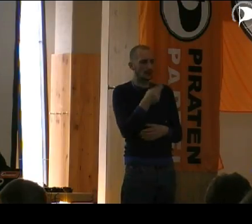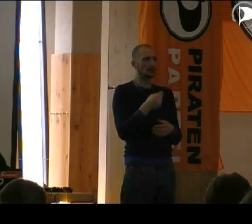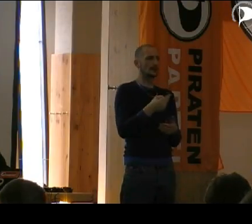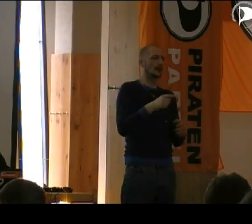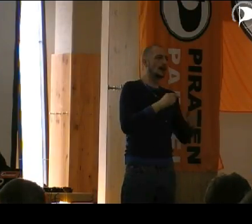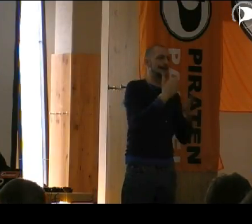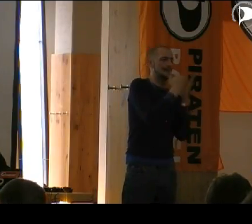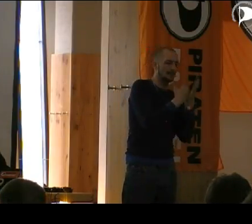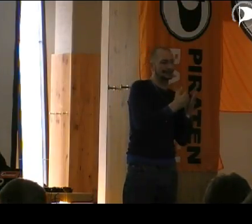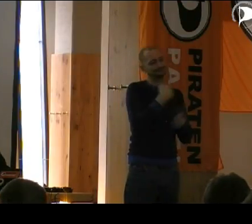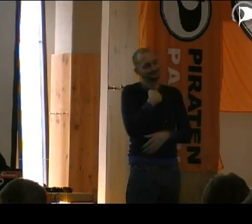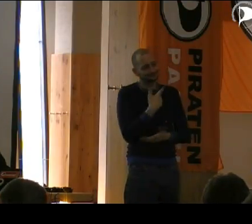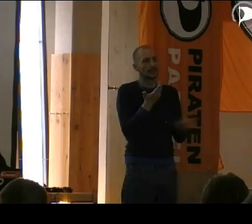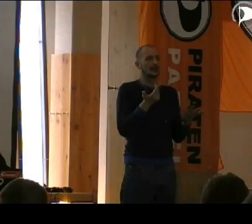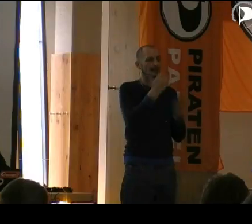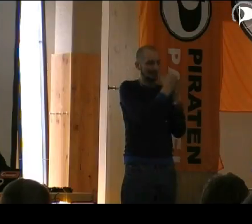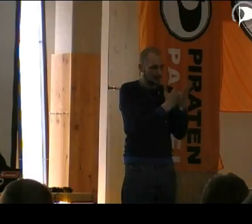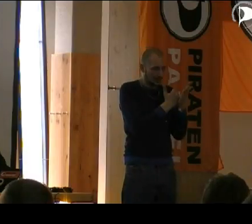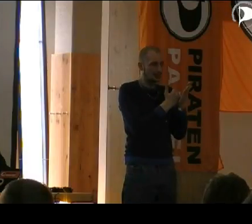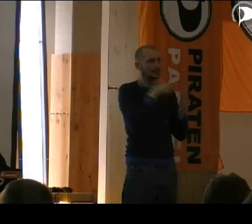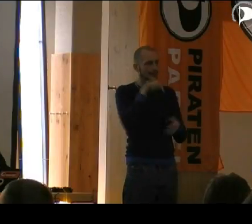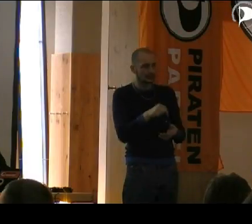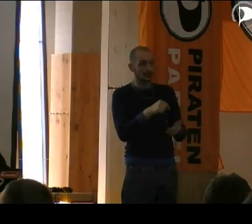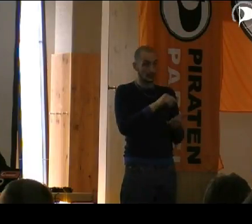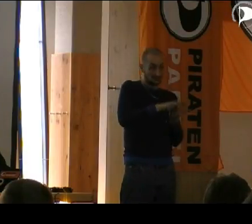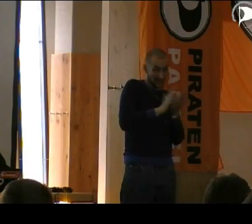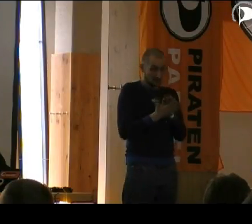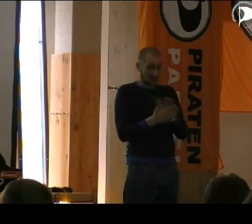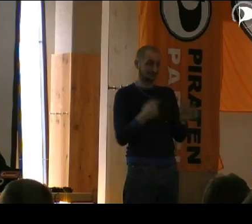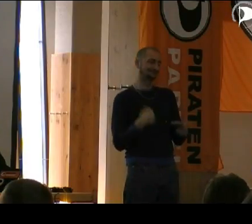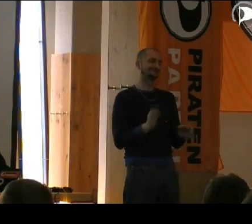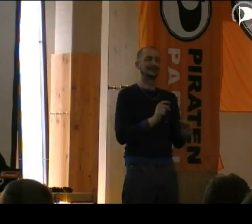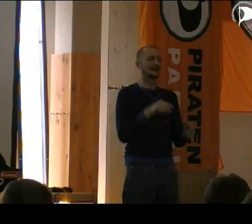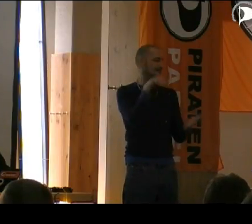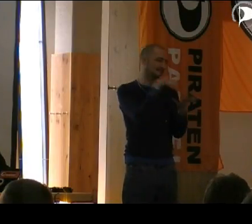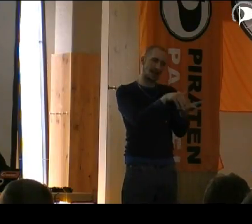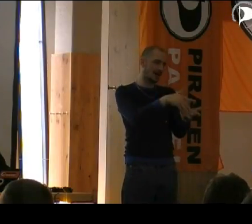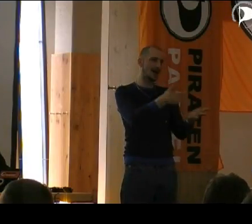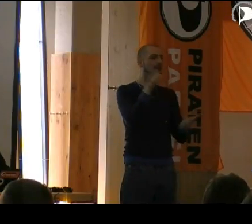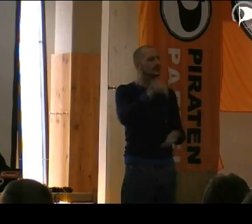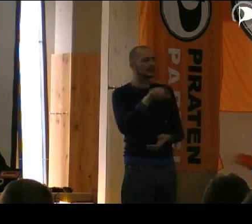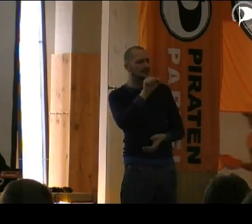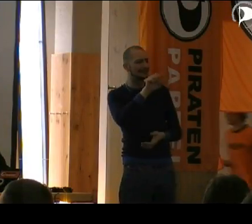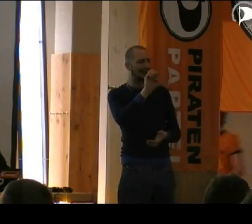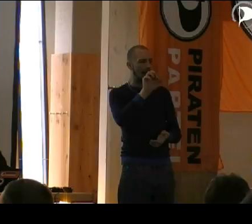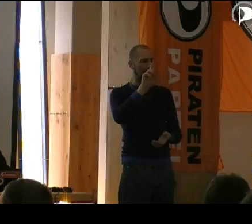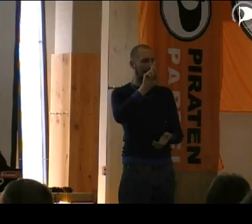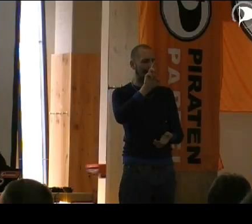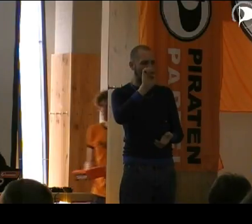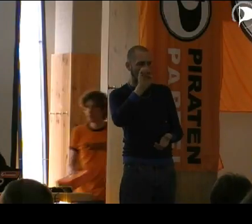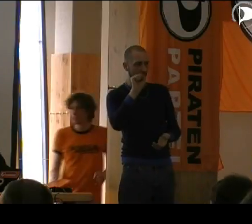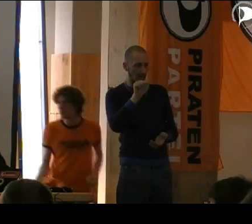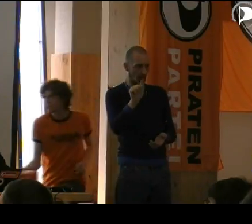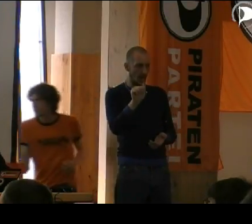ich persönlich dass bei den terminen das ist angekommen ist vielleicht nicht da haben nicht aber die reza h das ist uns